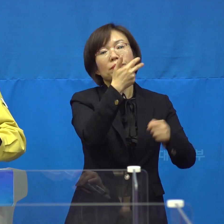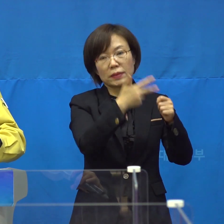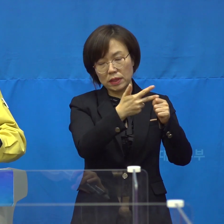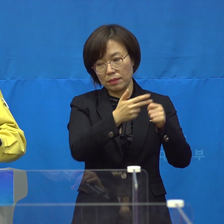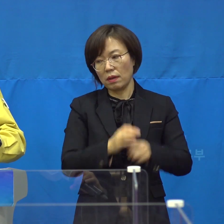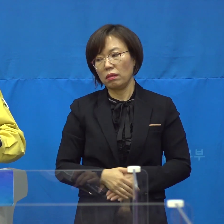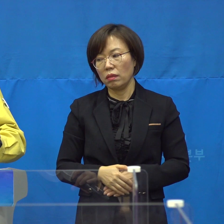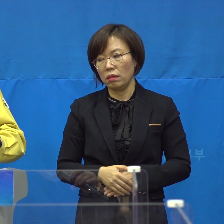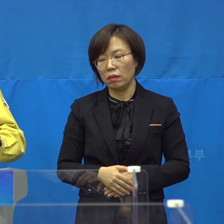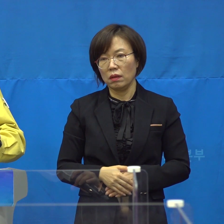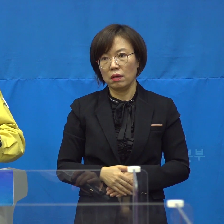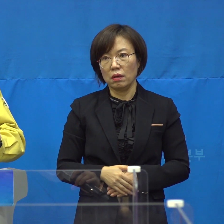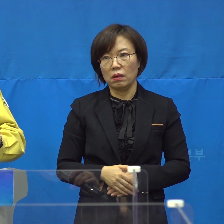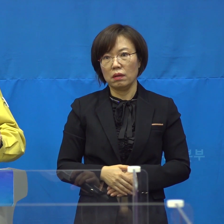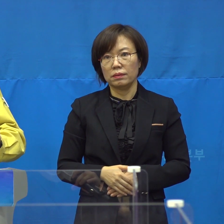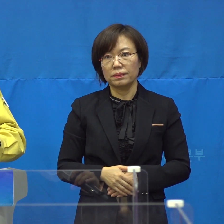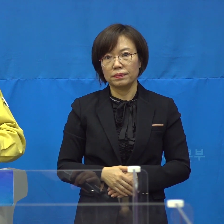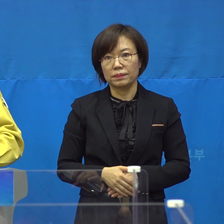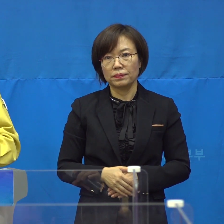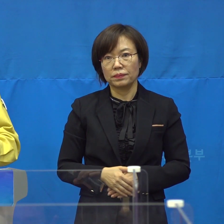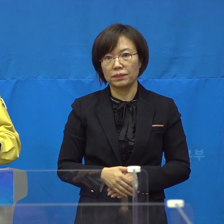497번이요.